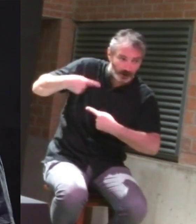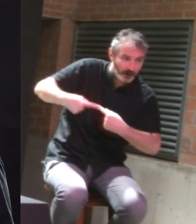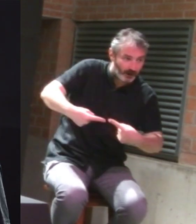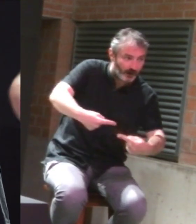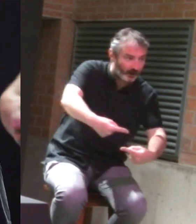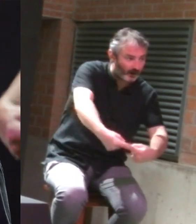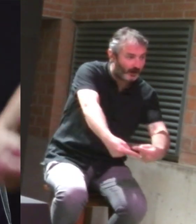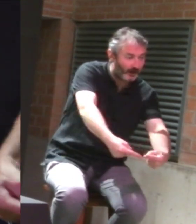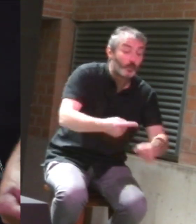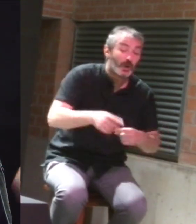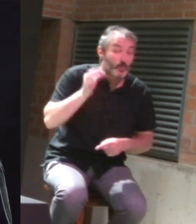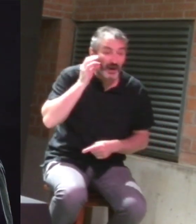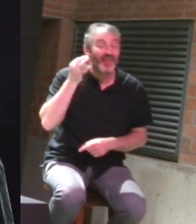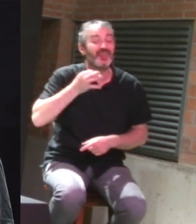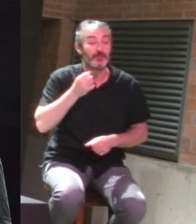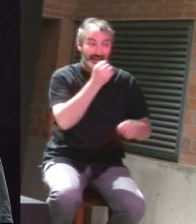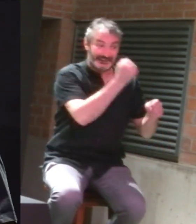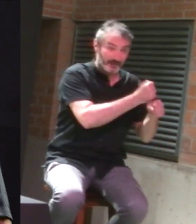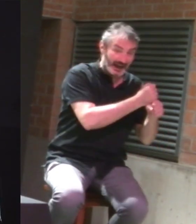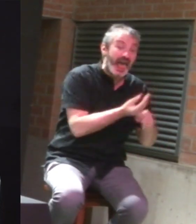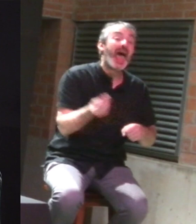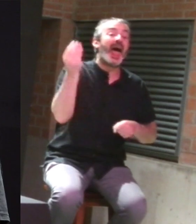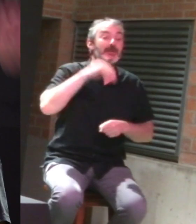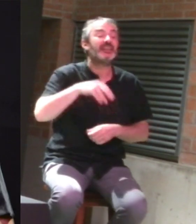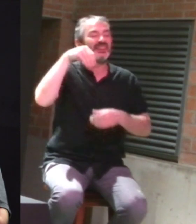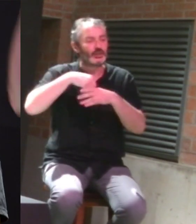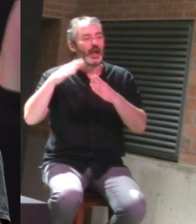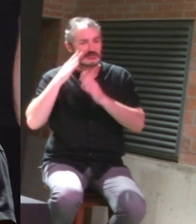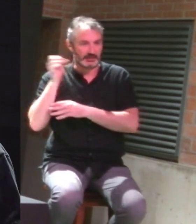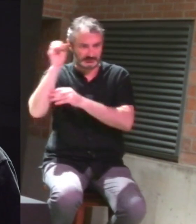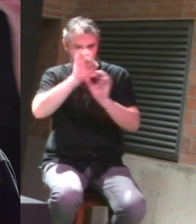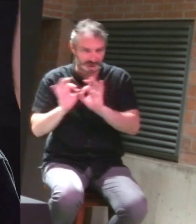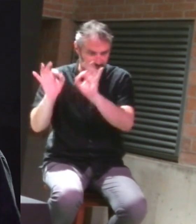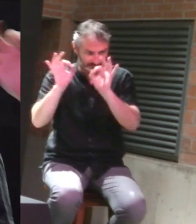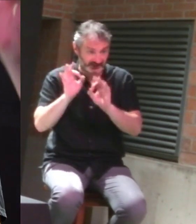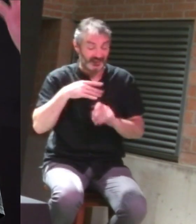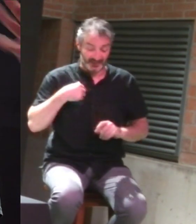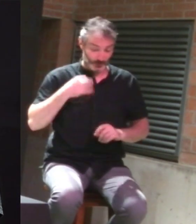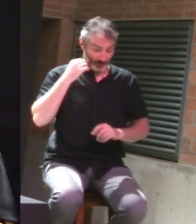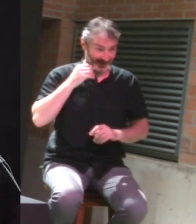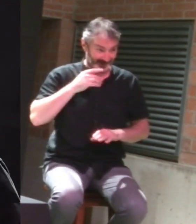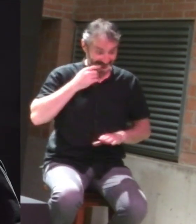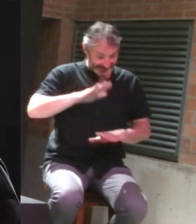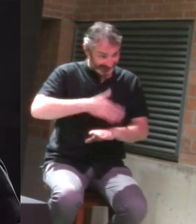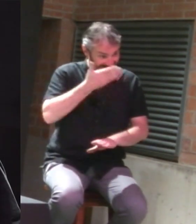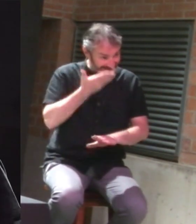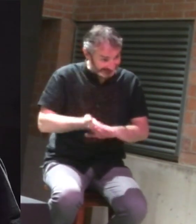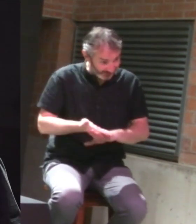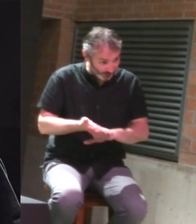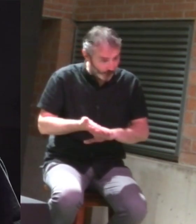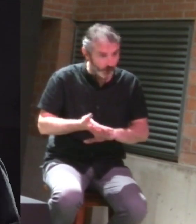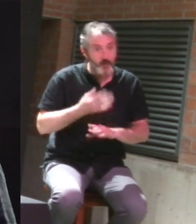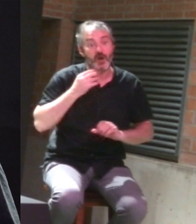vivir en el ámbito doméstico, y cuando se casaban o cuando tenían criaturas, lo mejor es que abandonaran